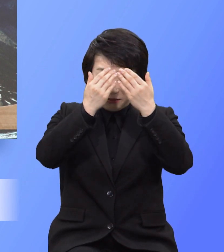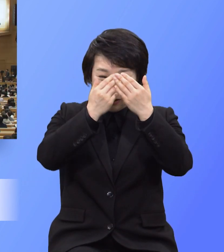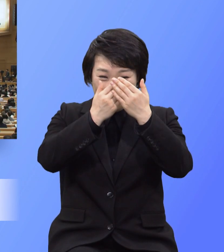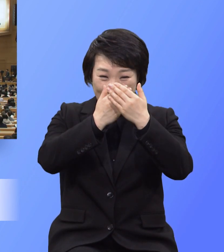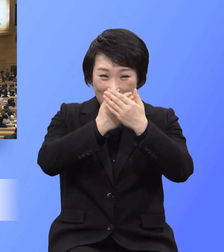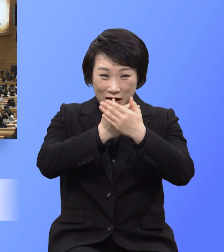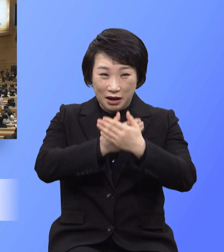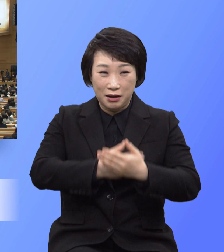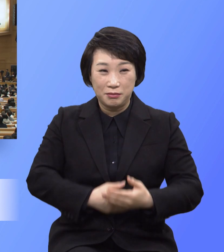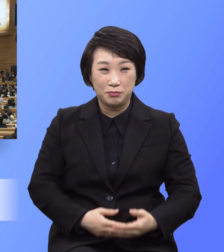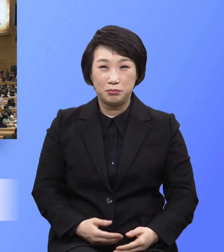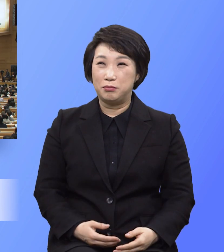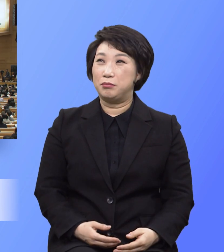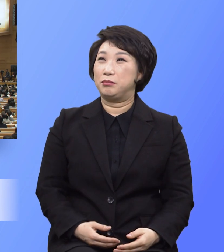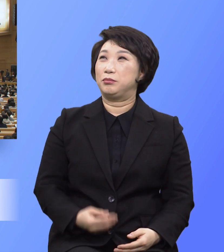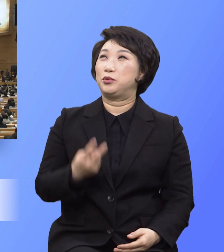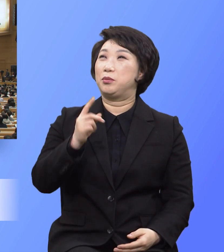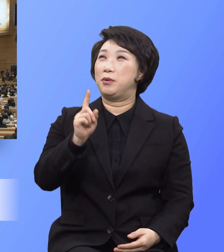거룩한 밤,